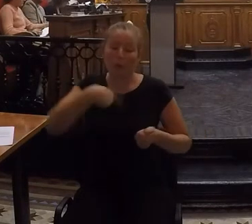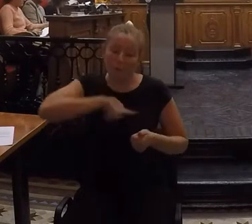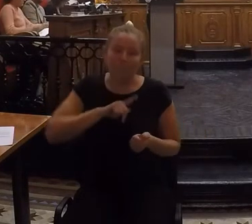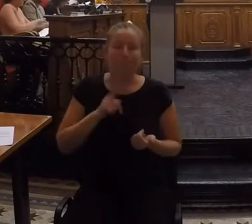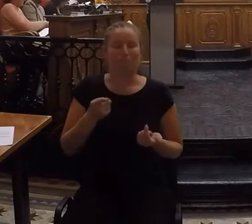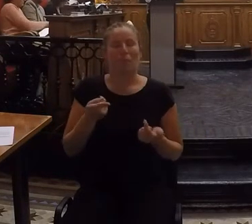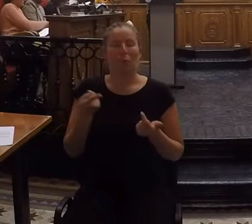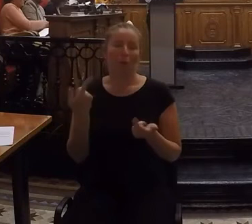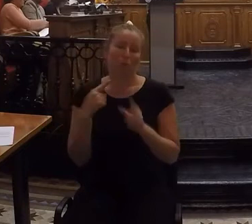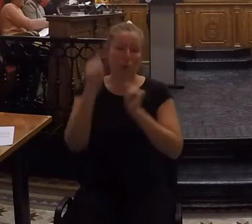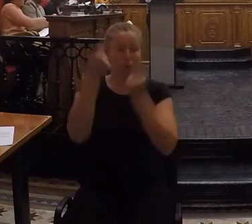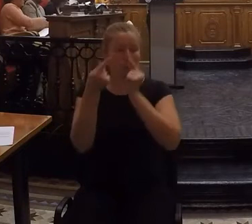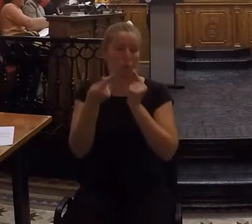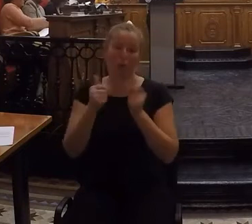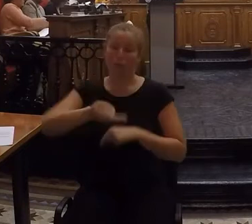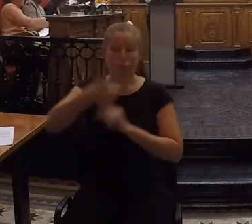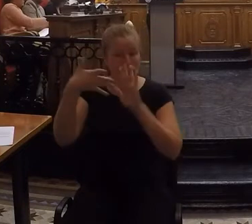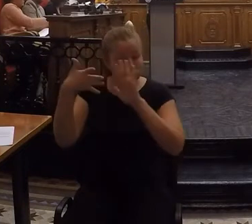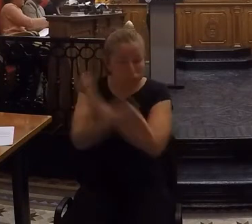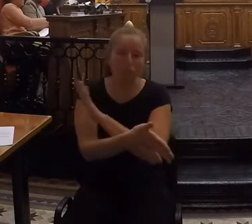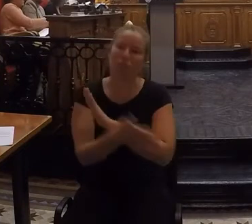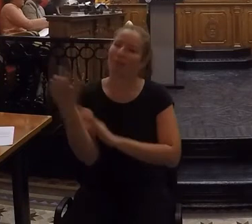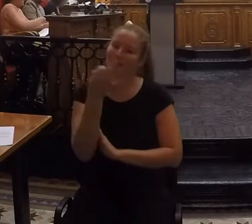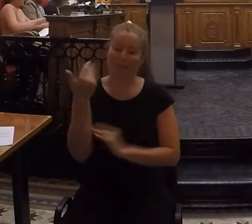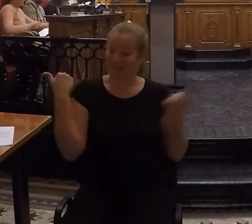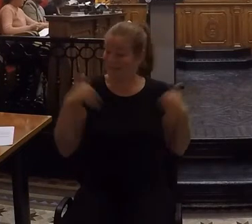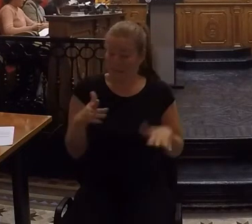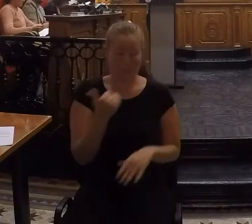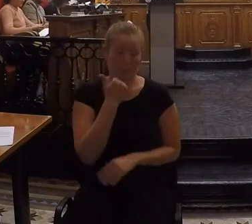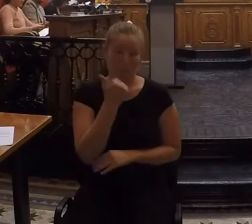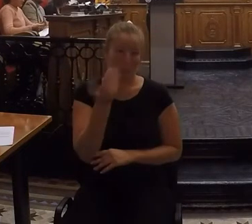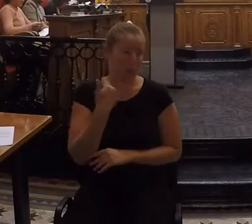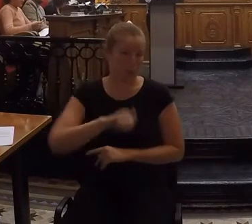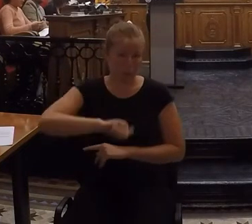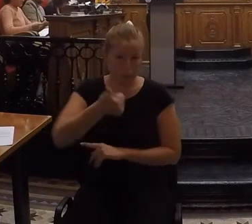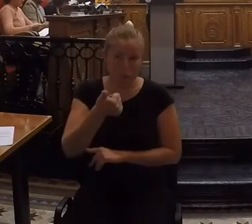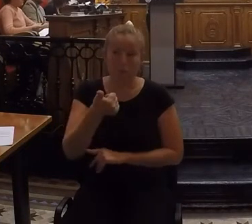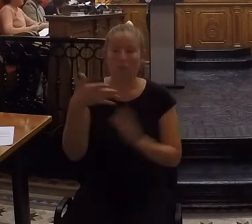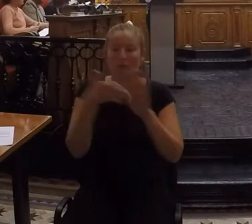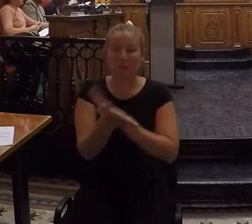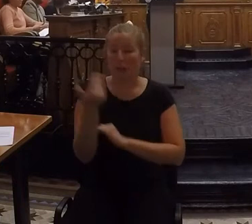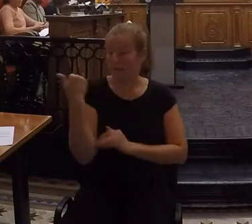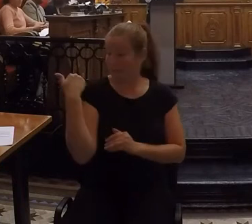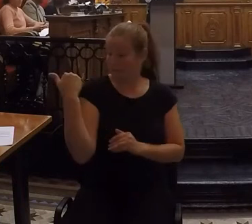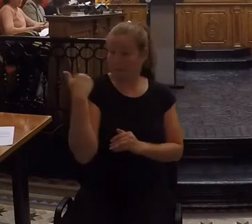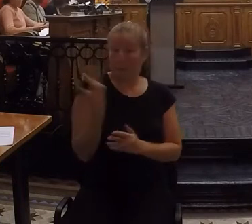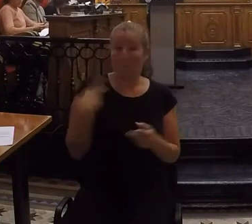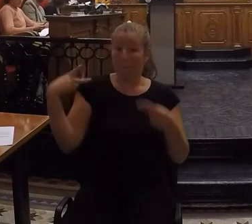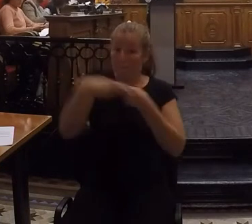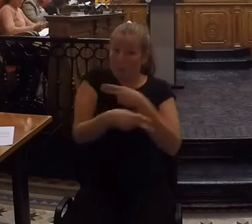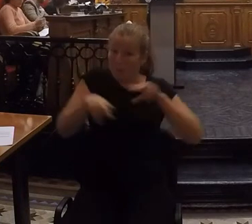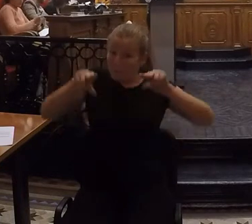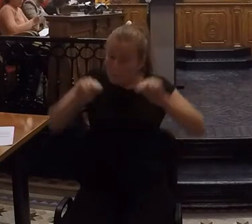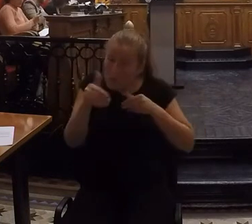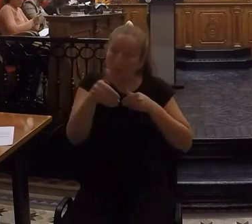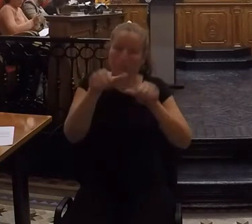definitiva se produzca cuanto antes, solo 7 días hábiles después de la finalización del plazo de